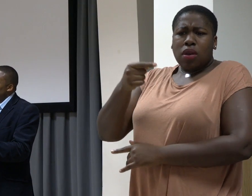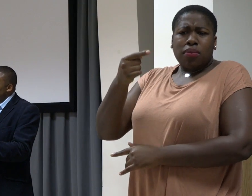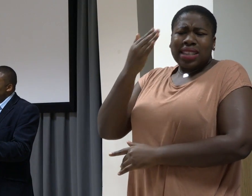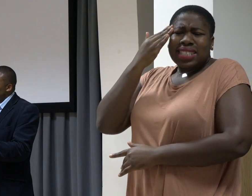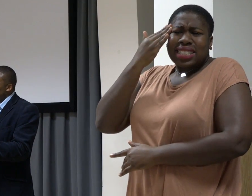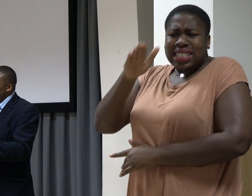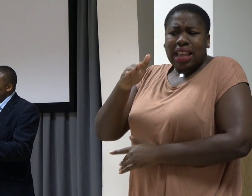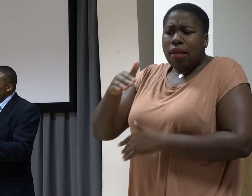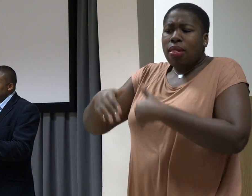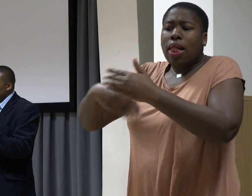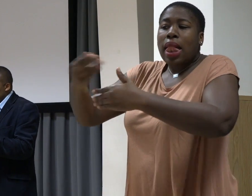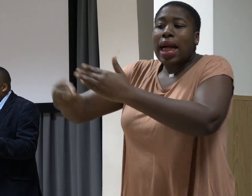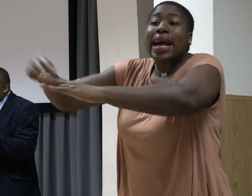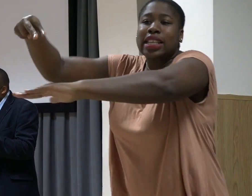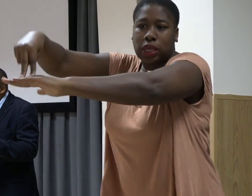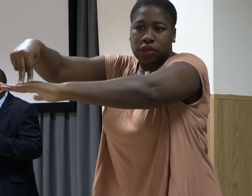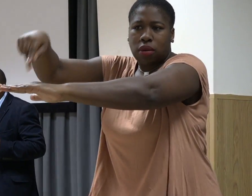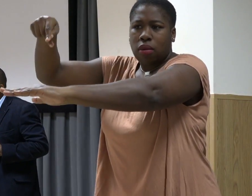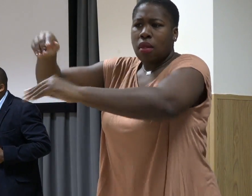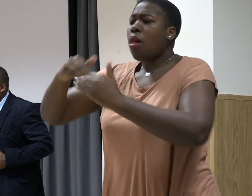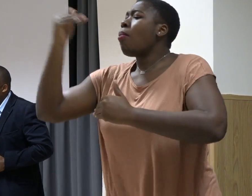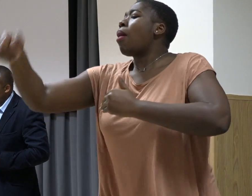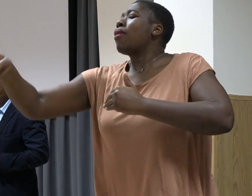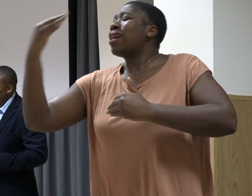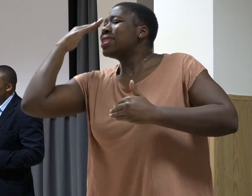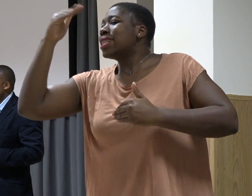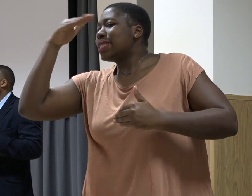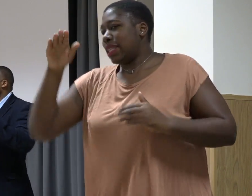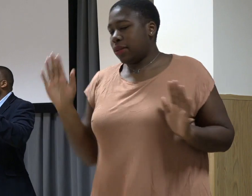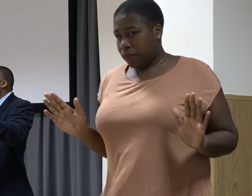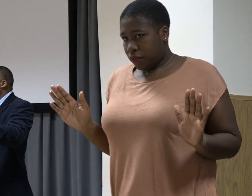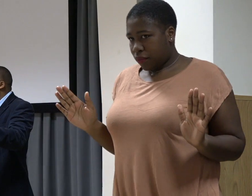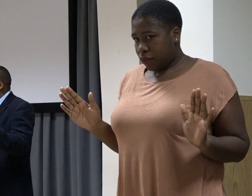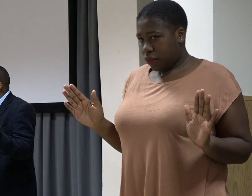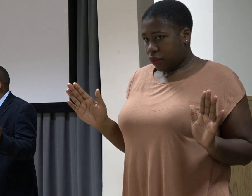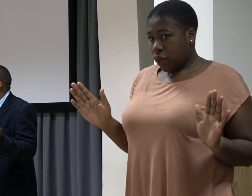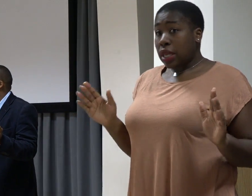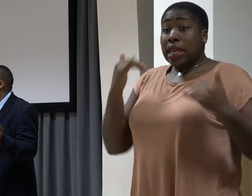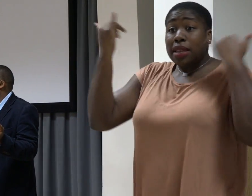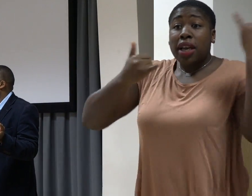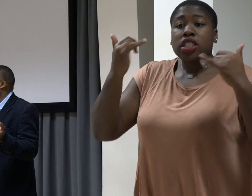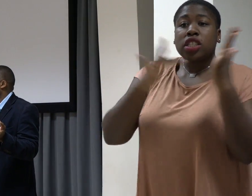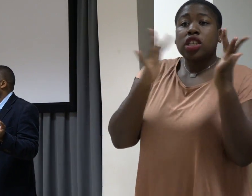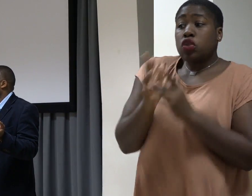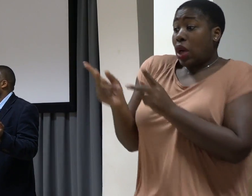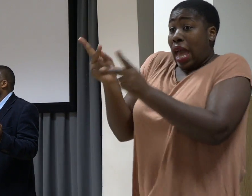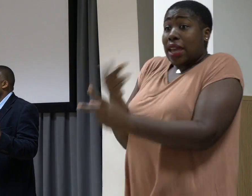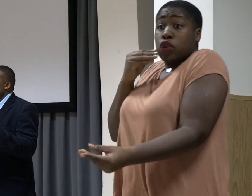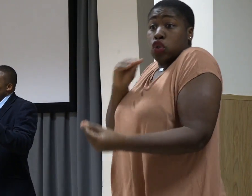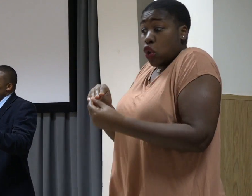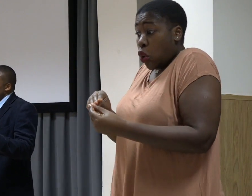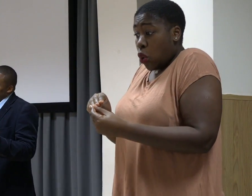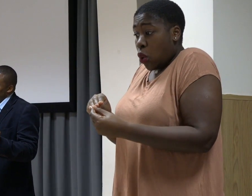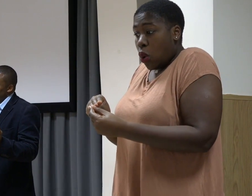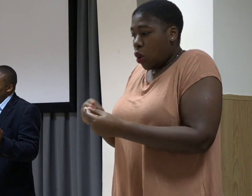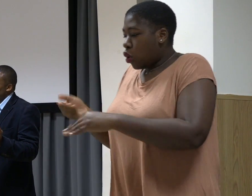Lazare. Ça c'est quelque chose, il savait qu'il allait le faire. Parce que s'il serait arrivé plus tôt, il aurait